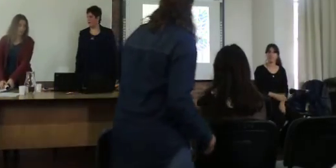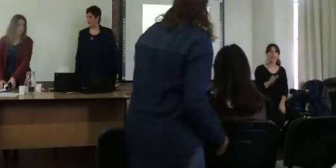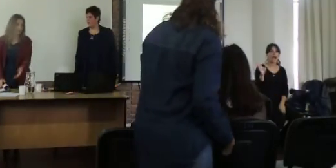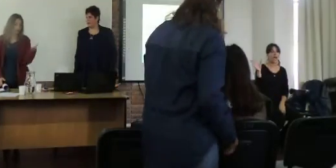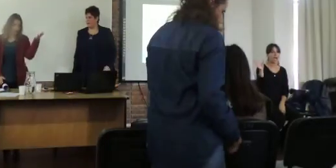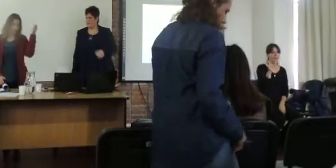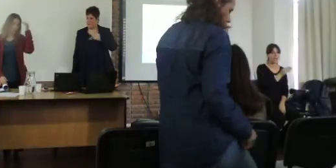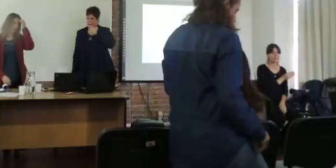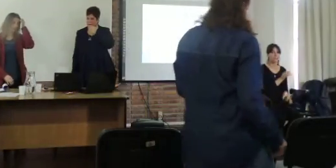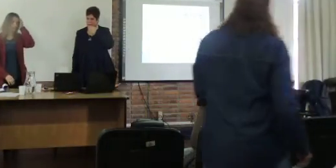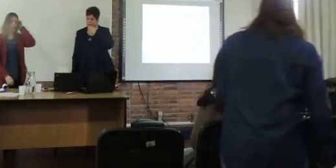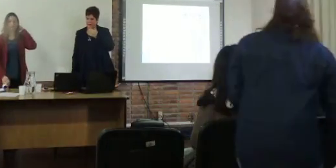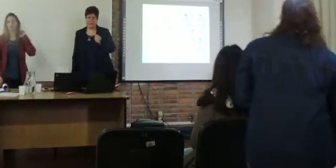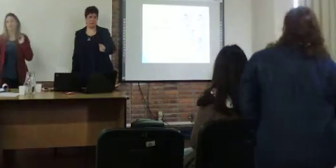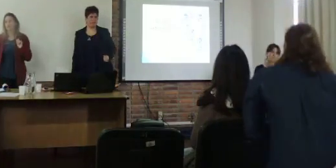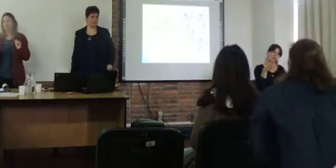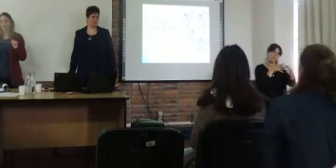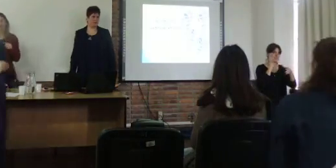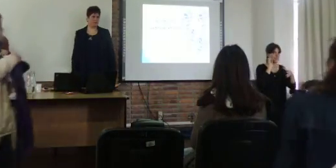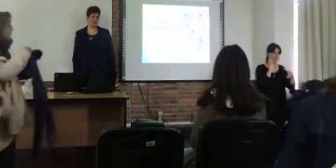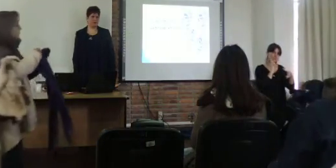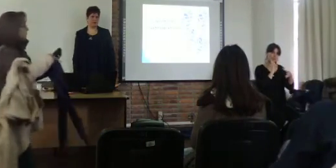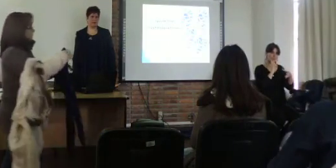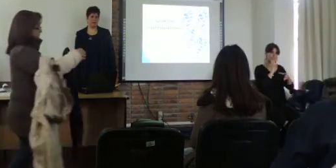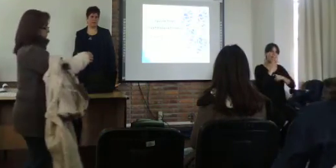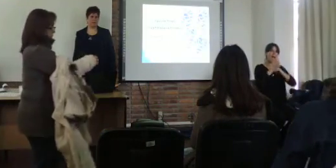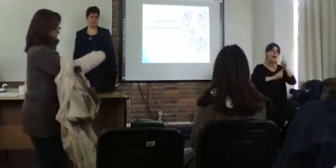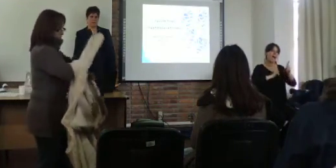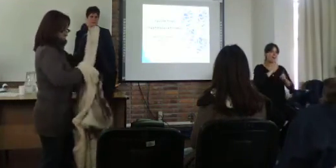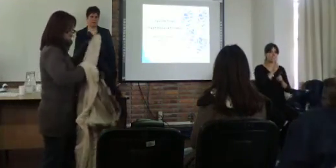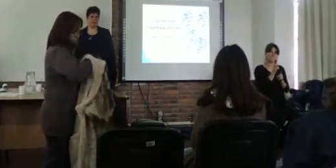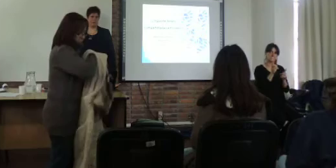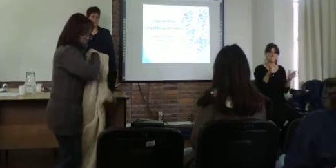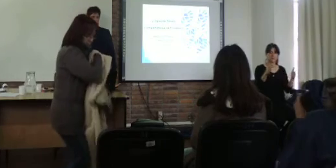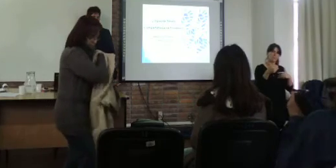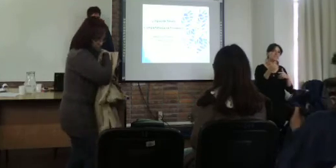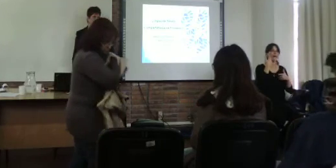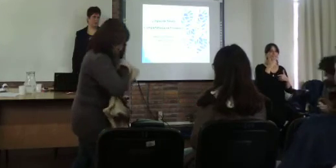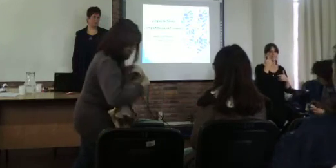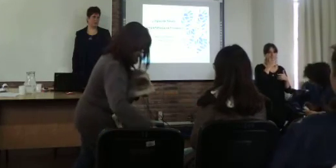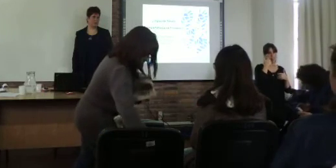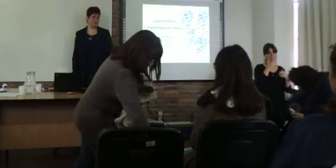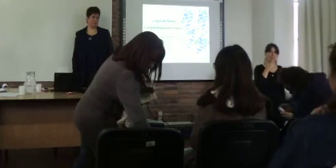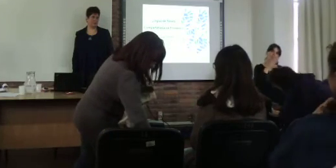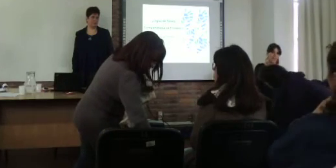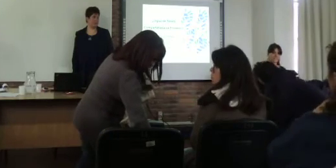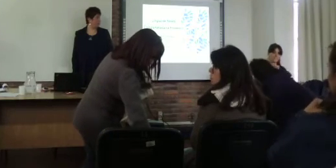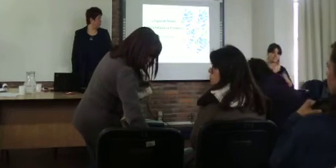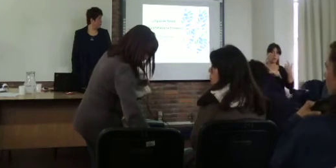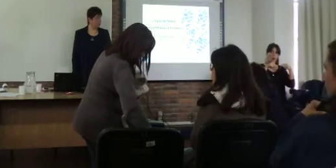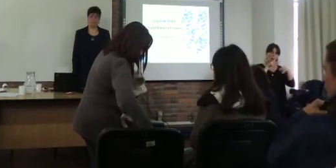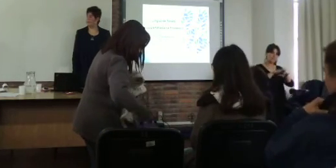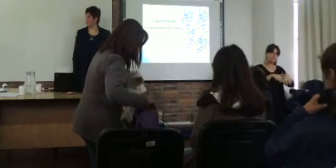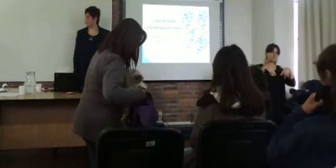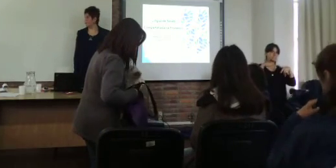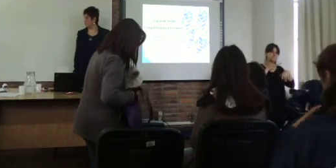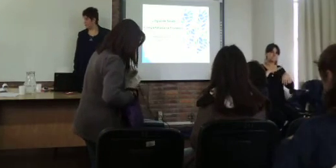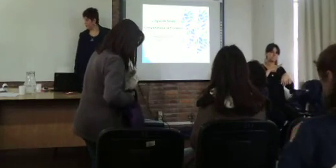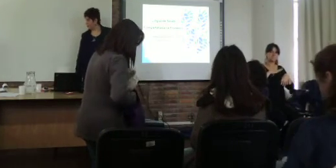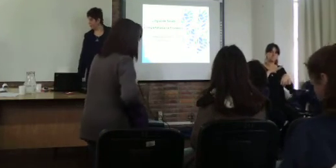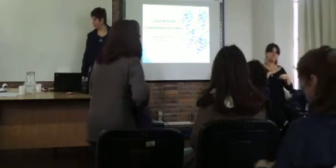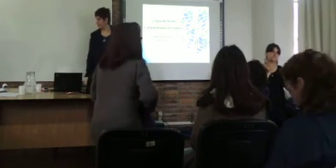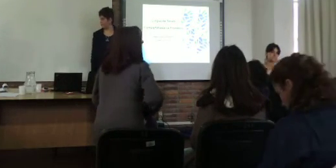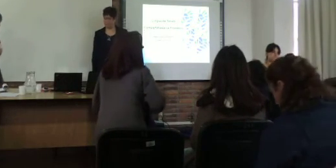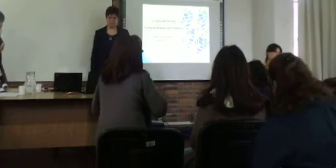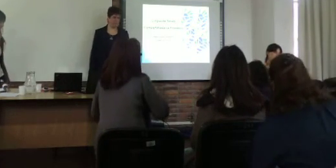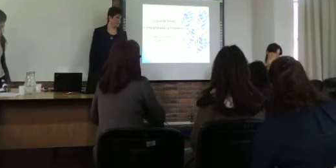todos y en especial a la comunidad sorda, que a veces porque los espacios están habilitados es bastante complejo poder asistir a este tipo